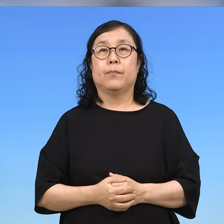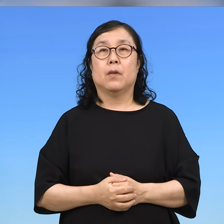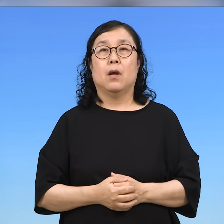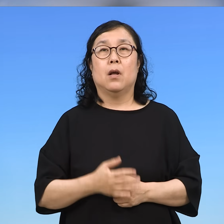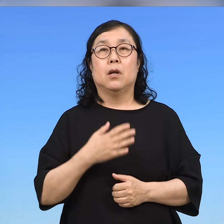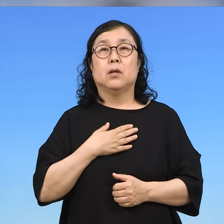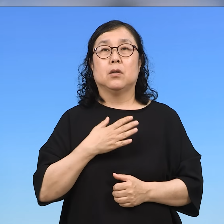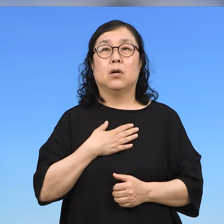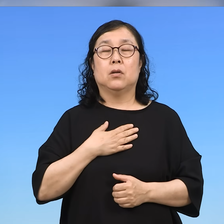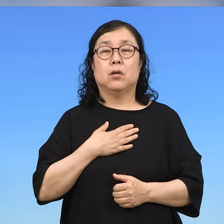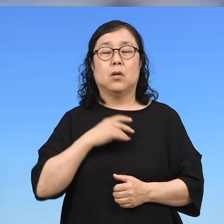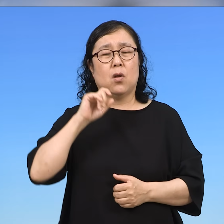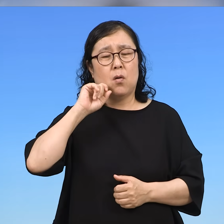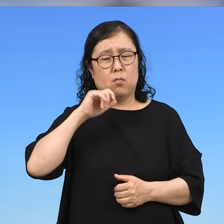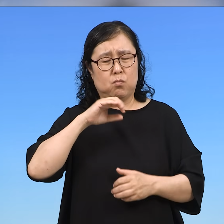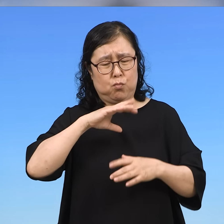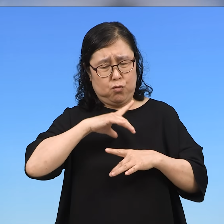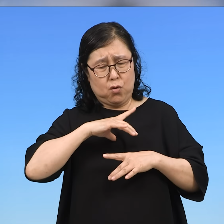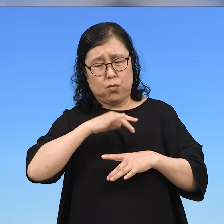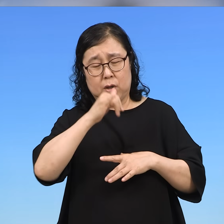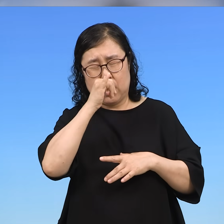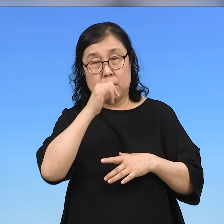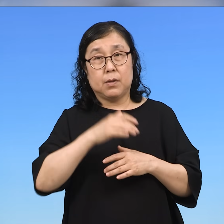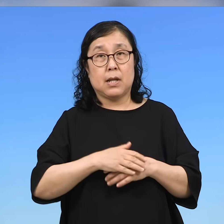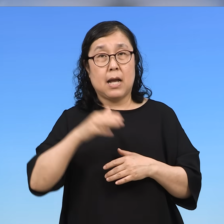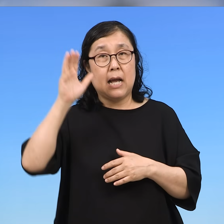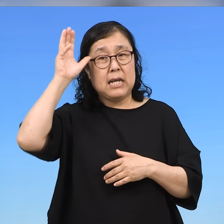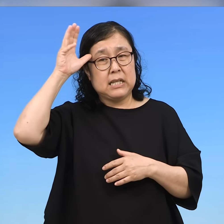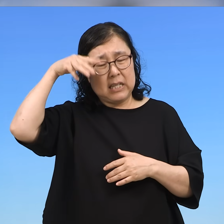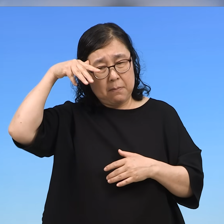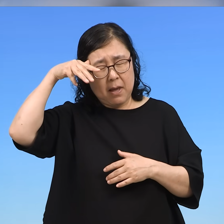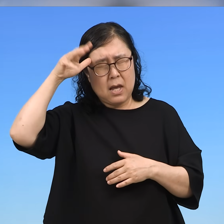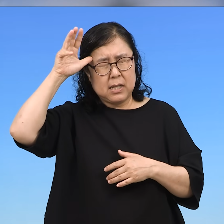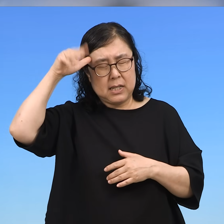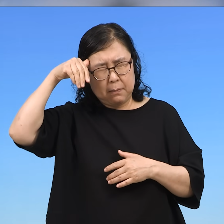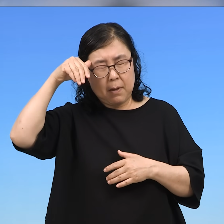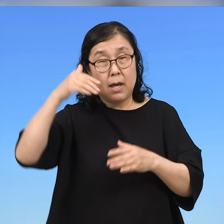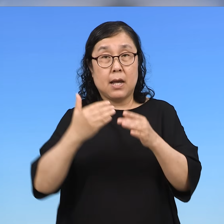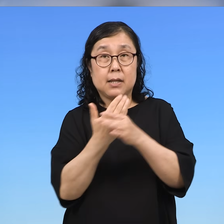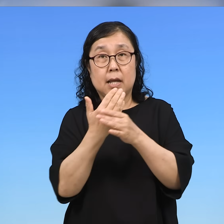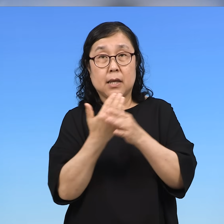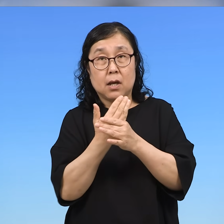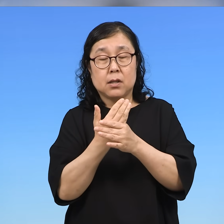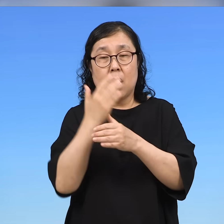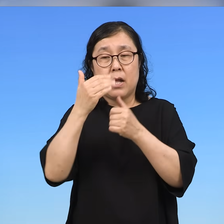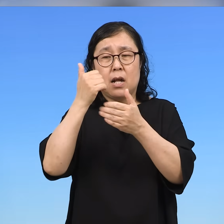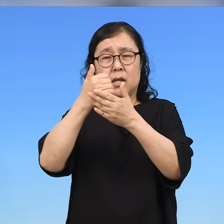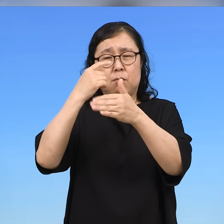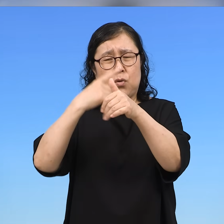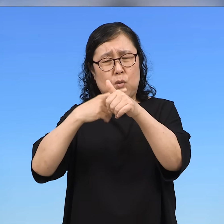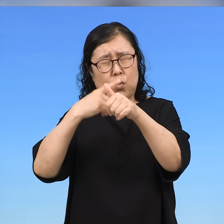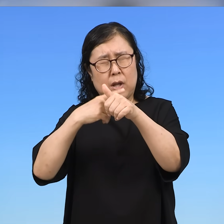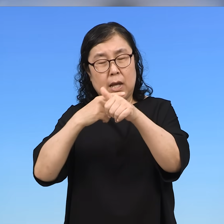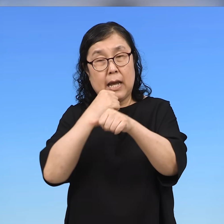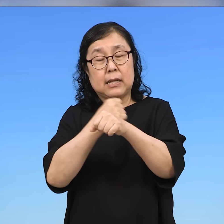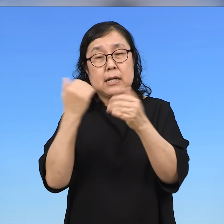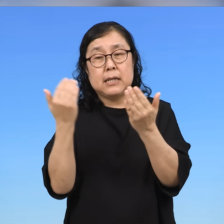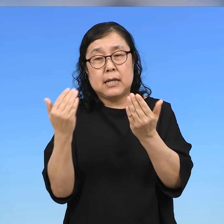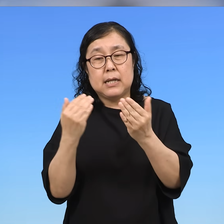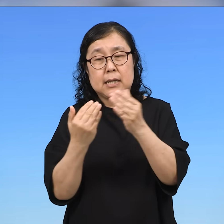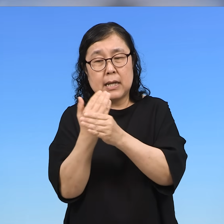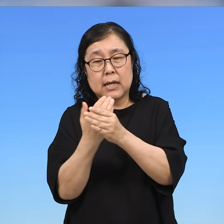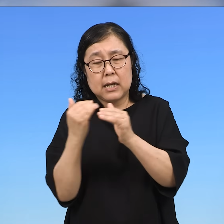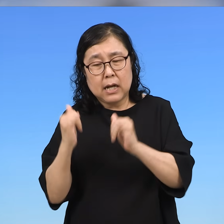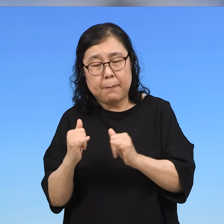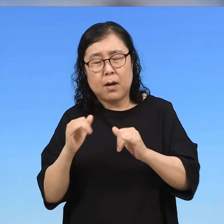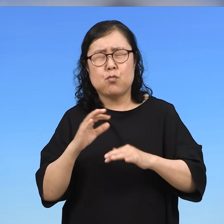알츠하이머, 그 치매 같은 게 와서 정말 부지불식간에 제가 혹시라도 하나님을 욕되게 하는 이런 일이 있을까